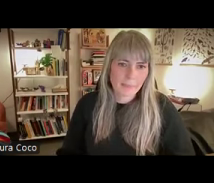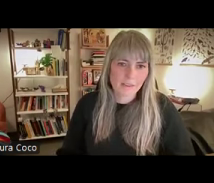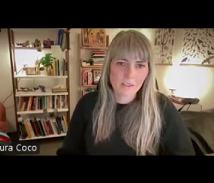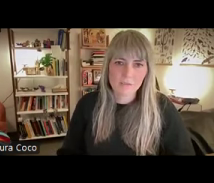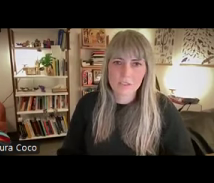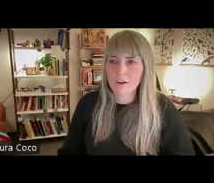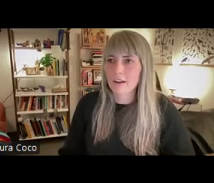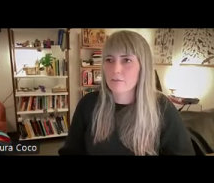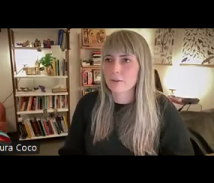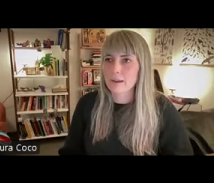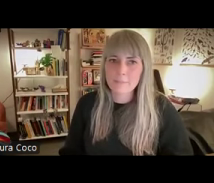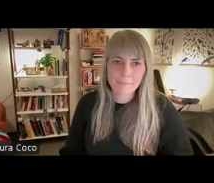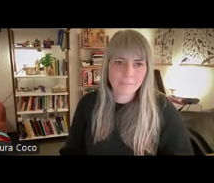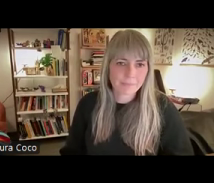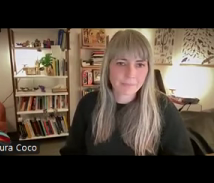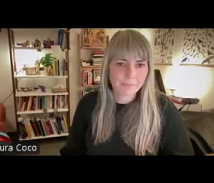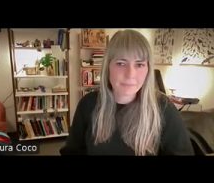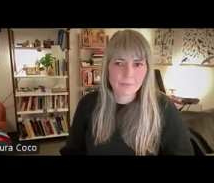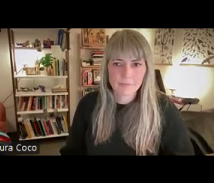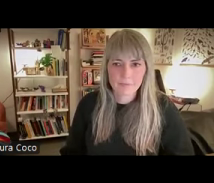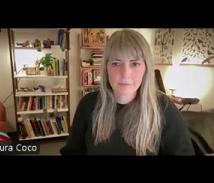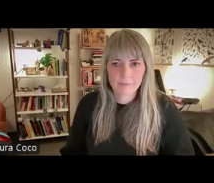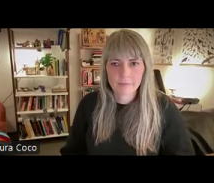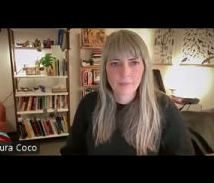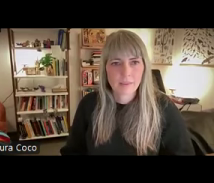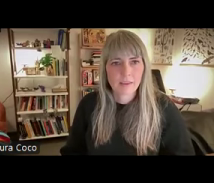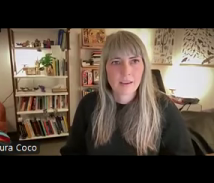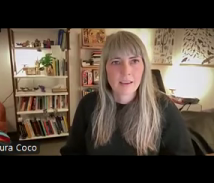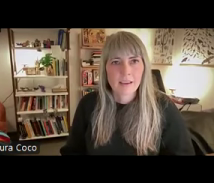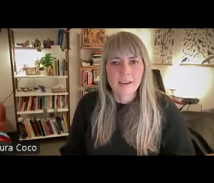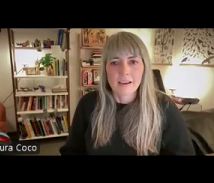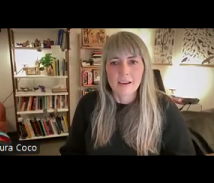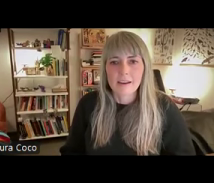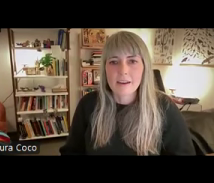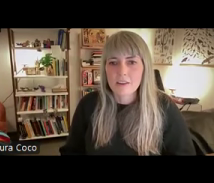y son bastante resistentes estos dosímetros.